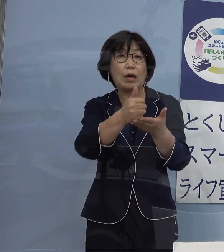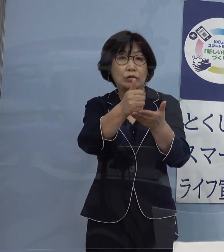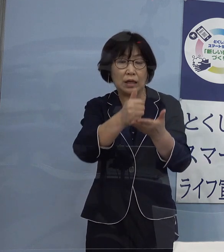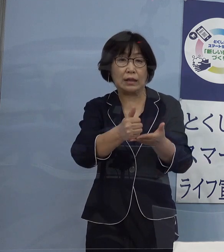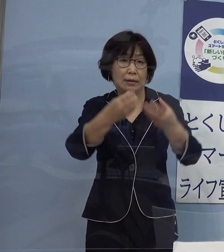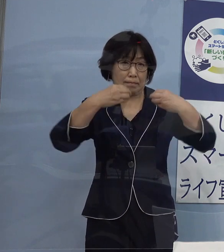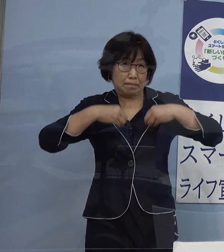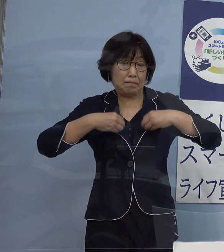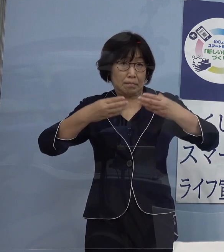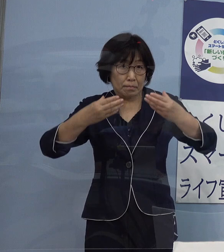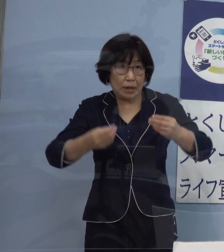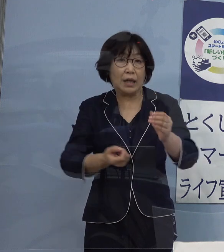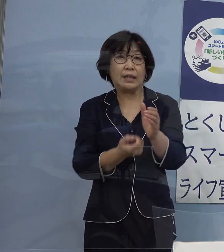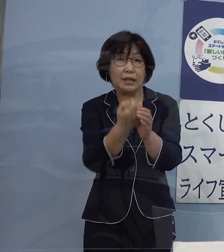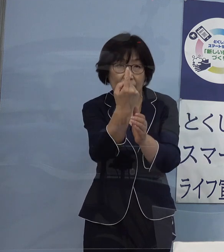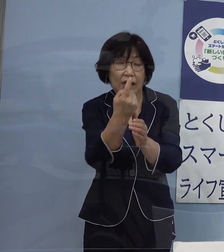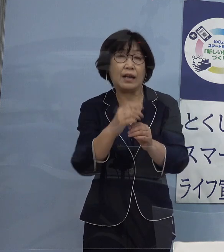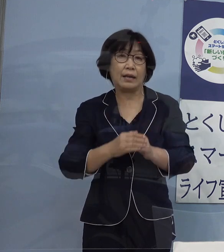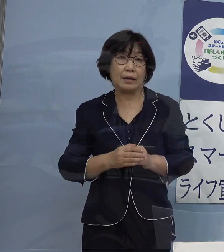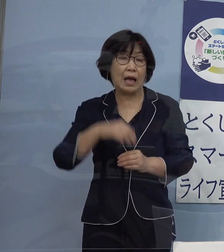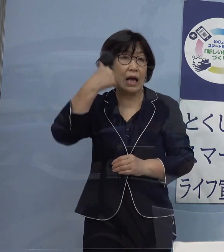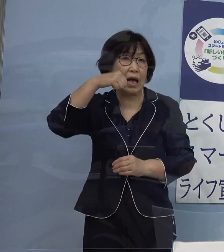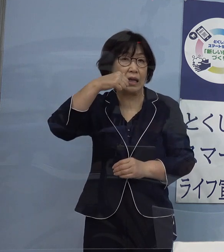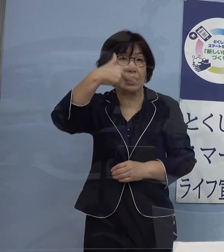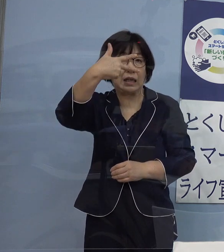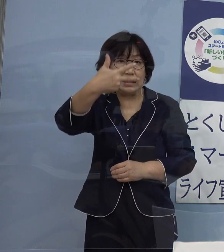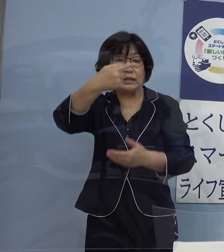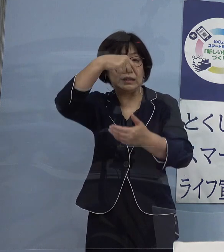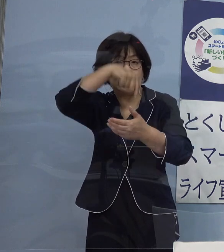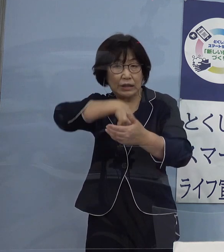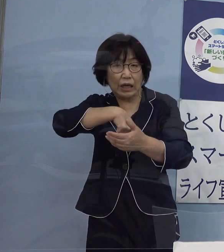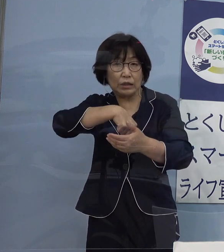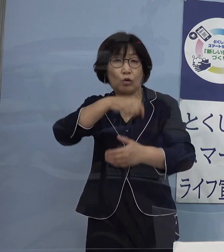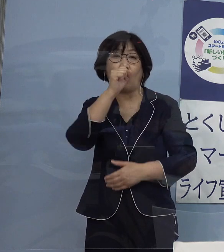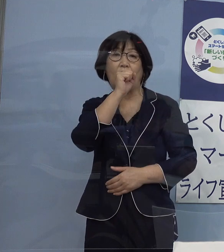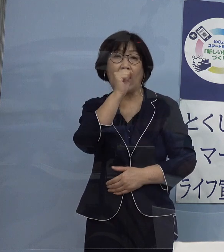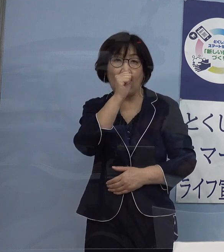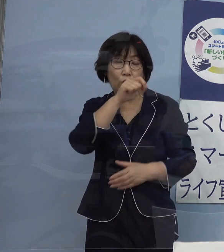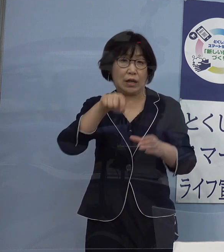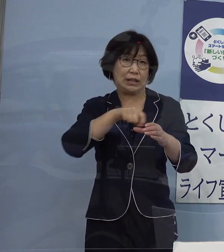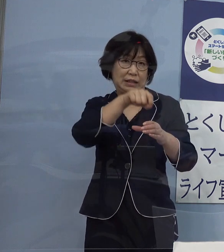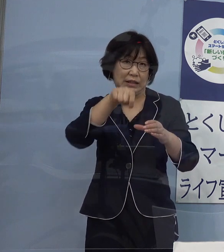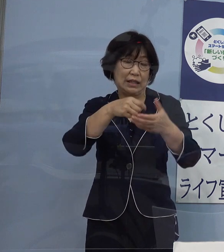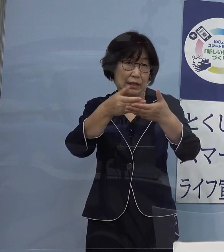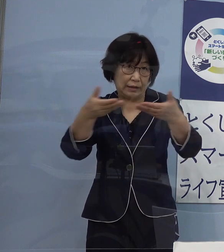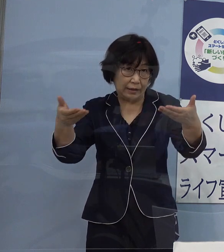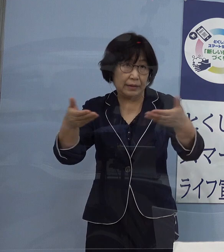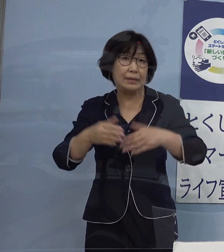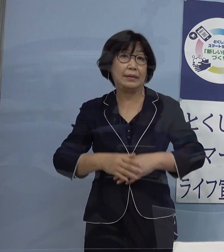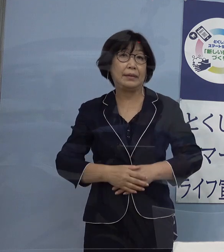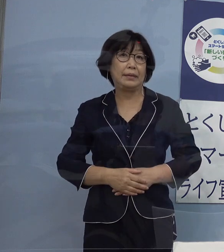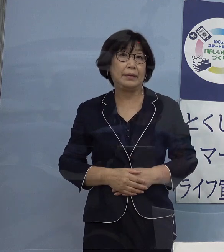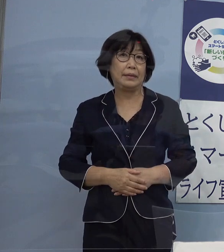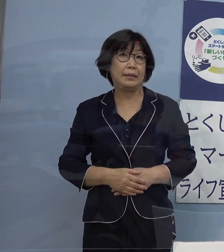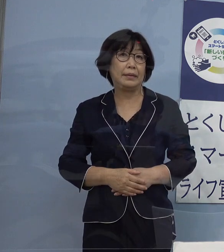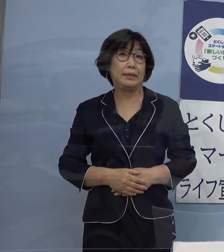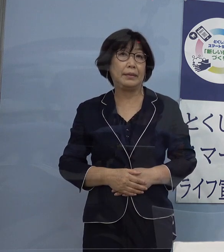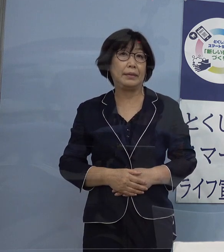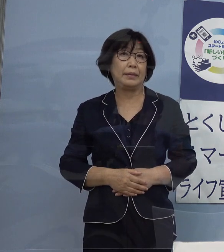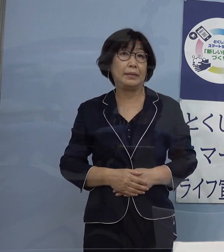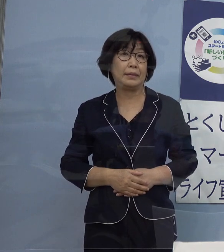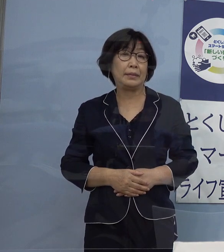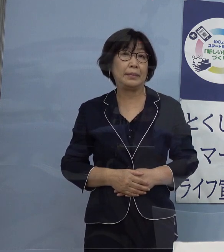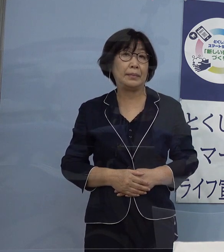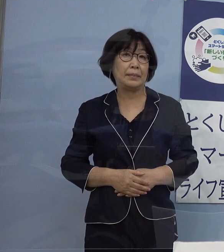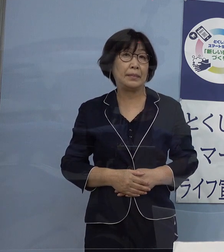がありますので、阿南市内のカラオケ喫茶となります。 例えば感染対策状